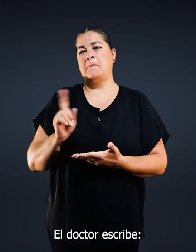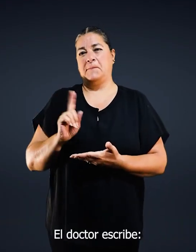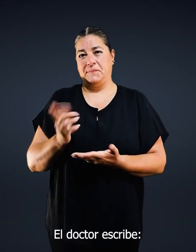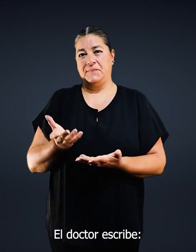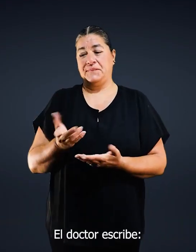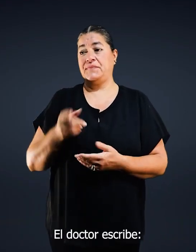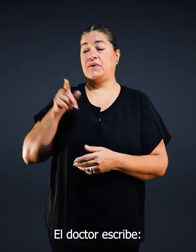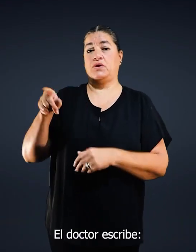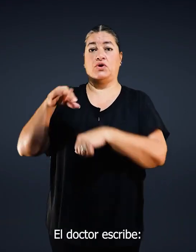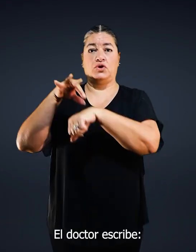El doctor escribe: